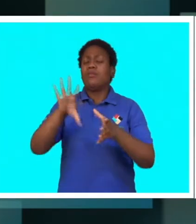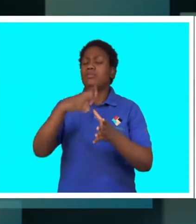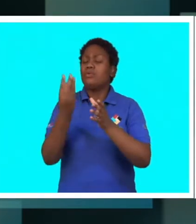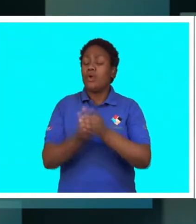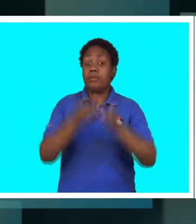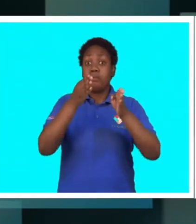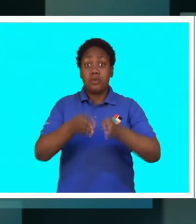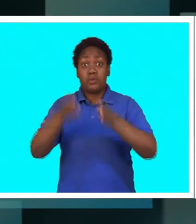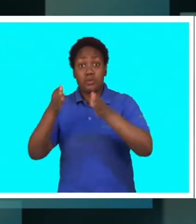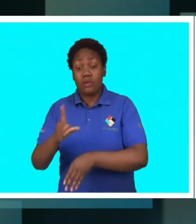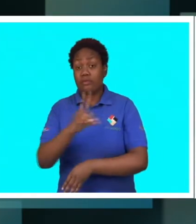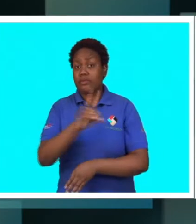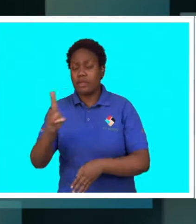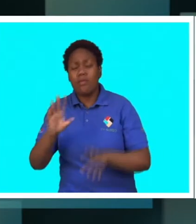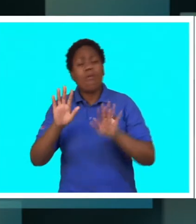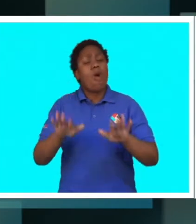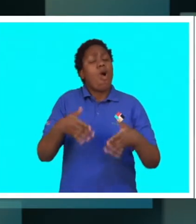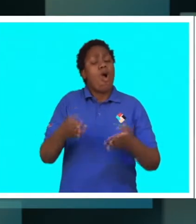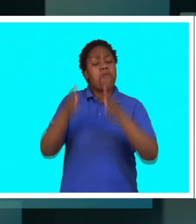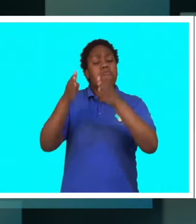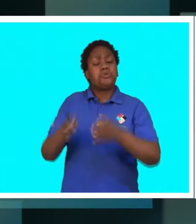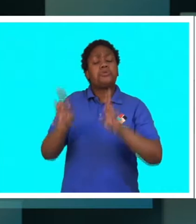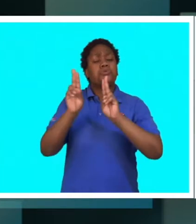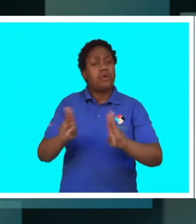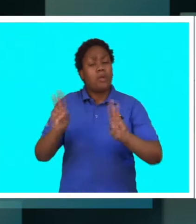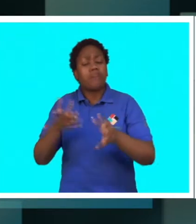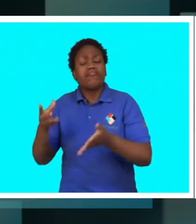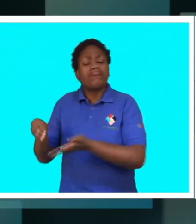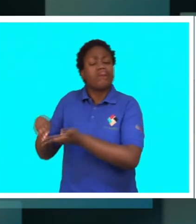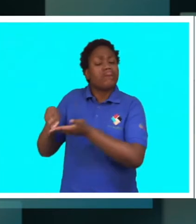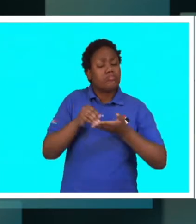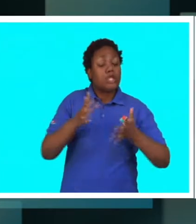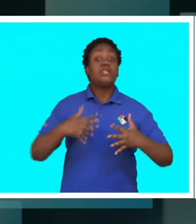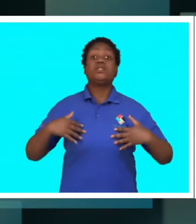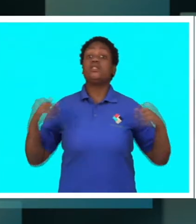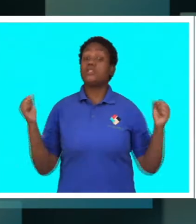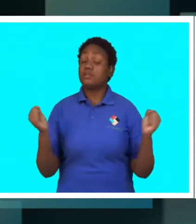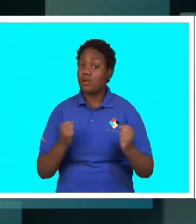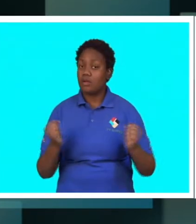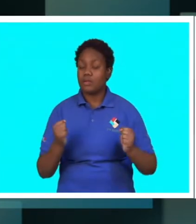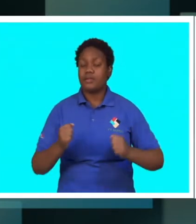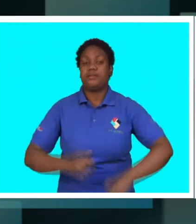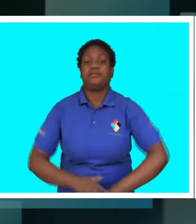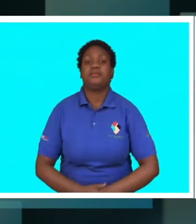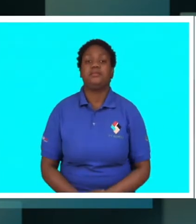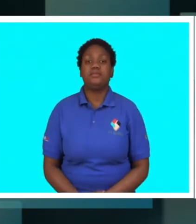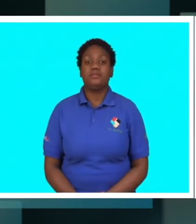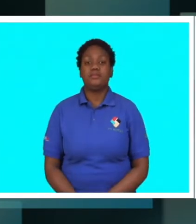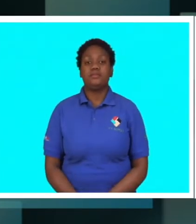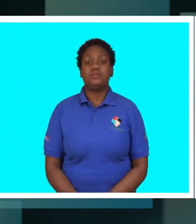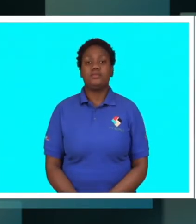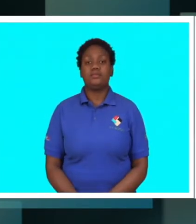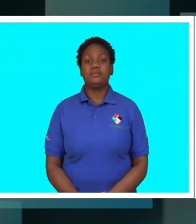a serviços de saúde a todas as pessoas, independentemente da sua condição física ou social.